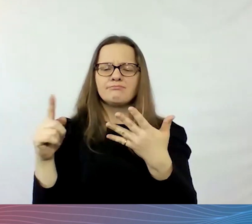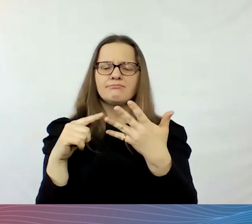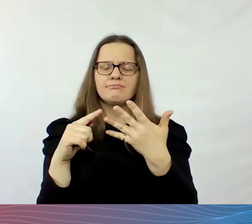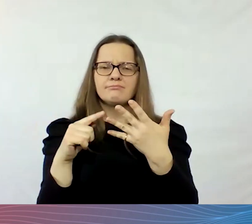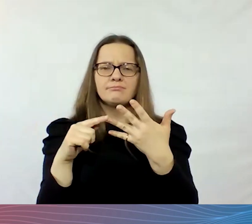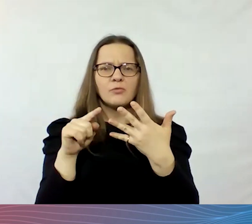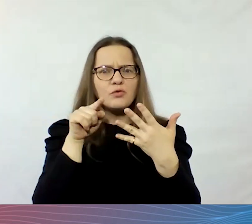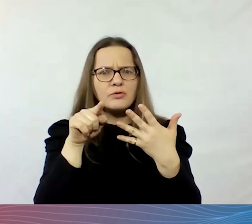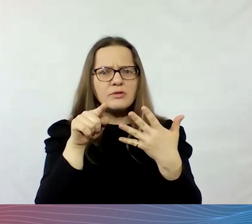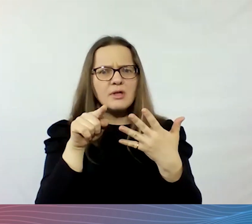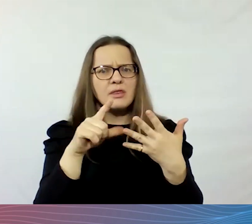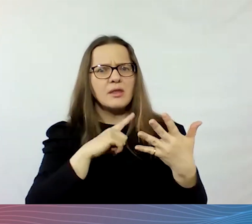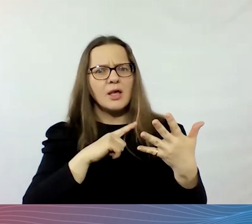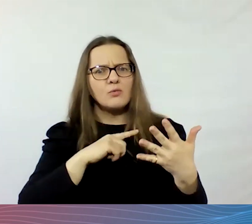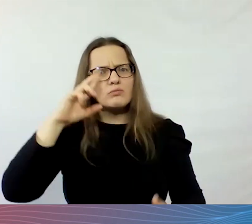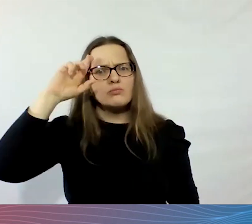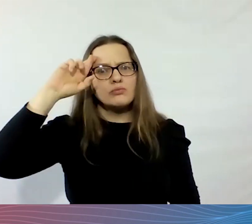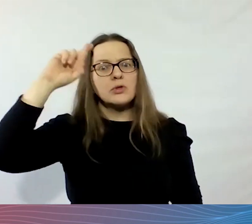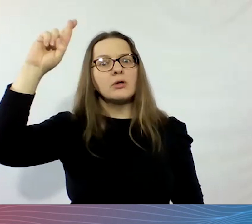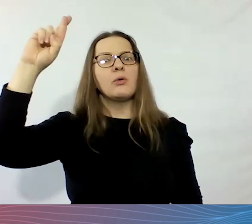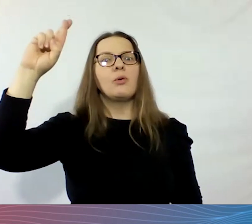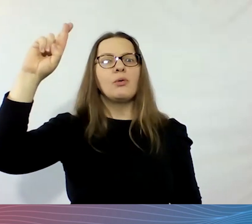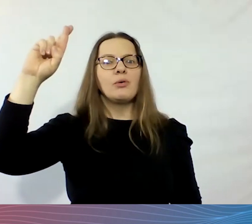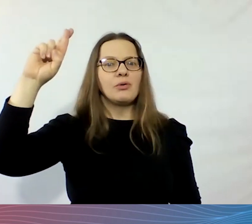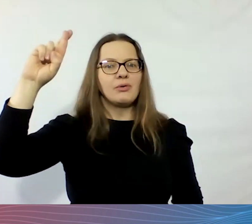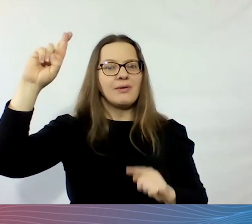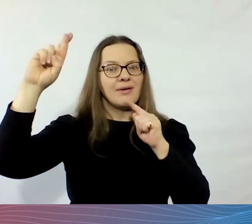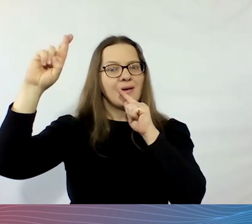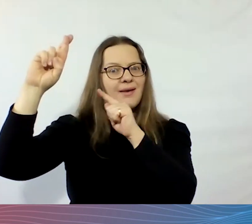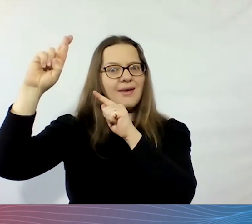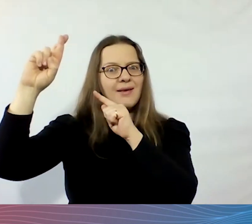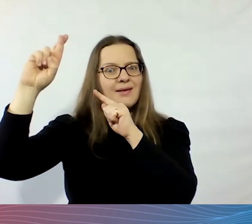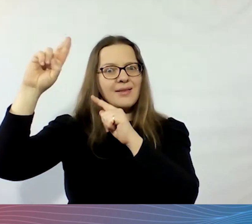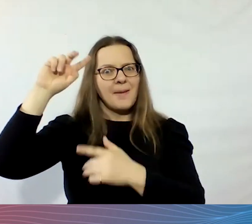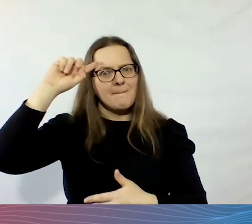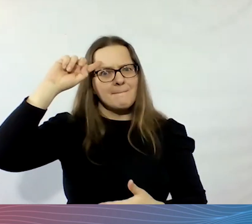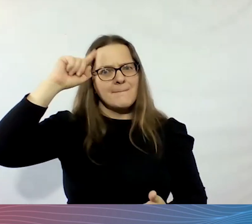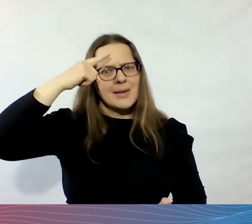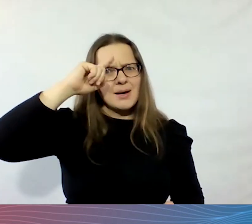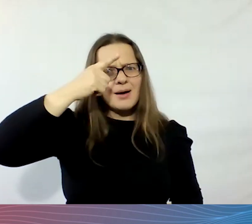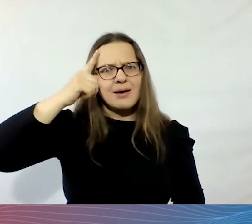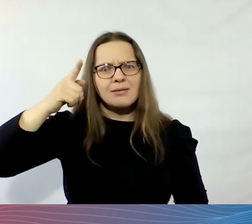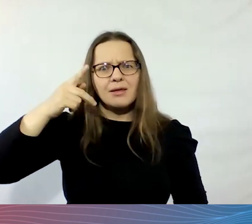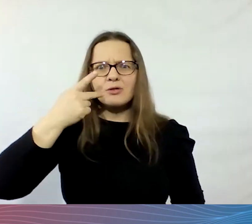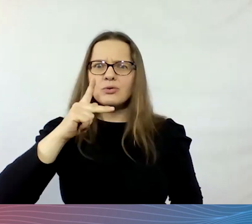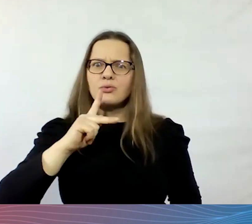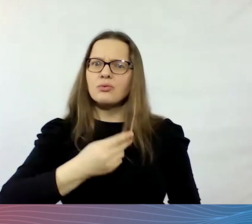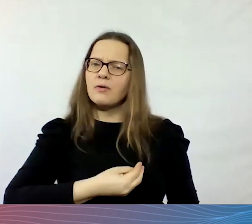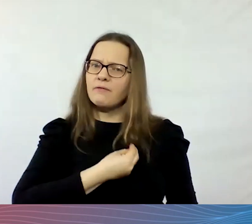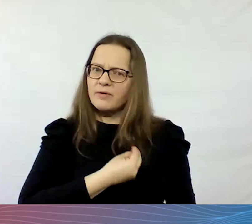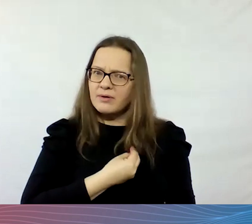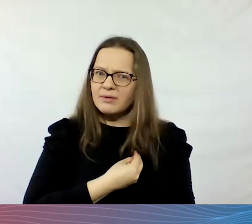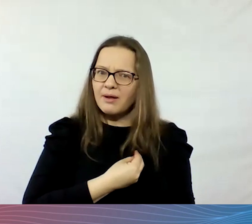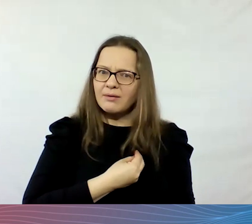um Senhor. Você tem alguém que governa sobre você, que manda sobre você,